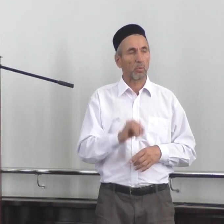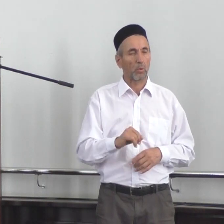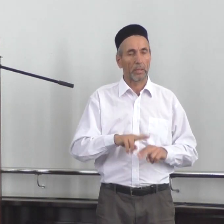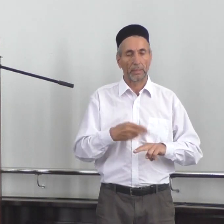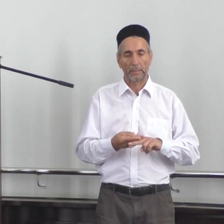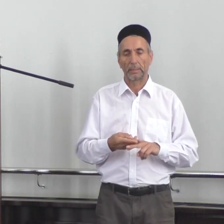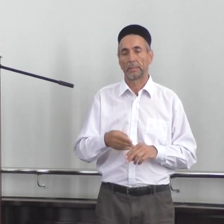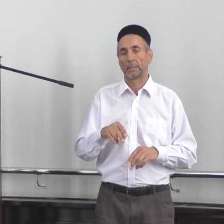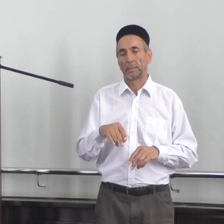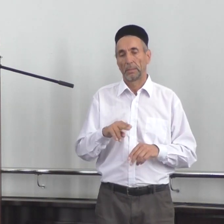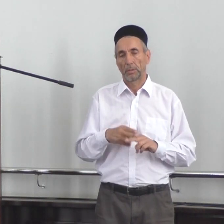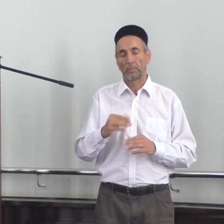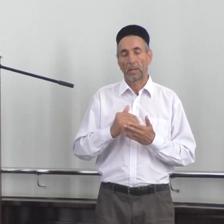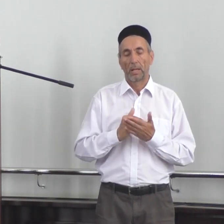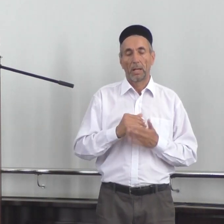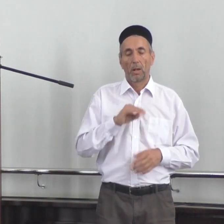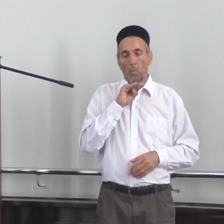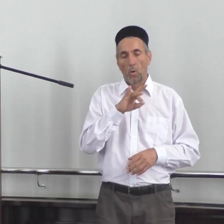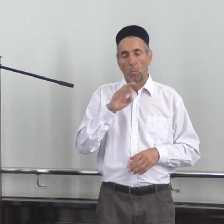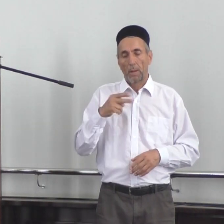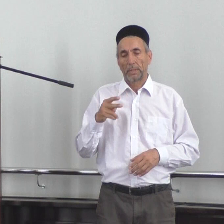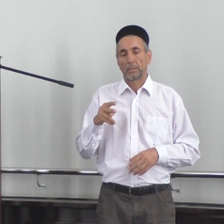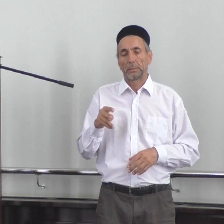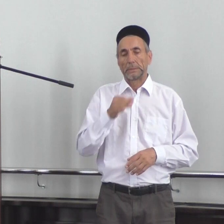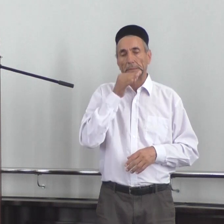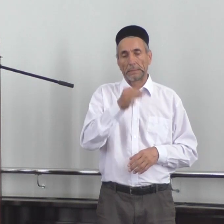Расулебез әйтә, юк, кирәкмәй ди.